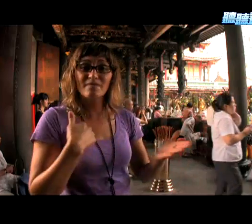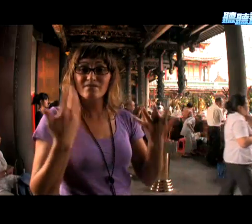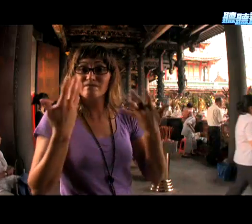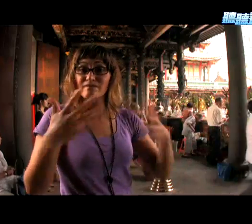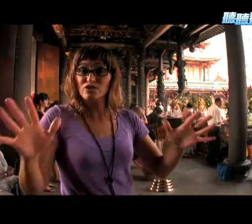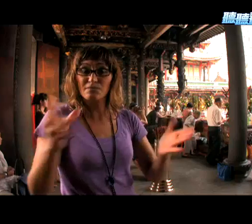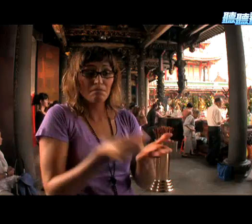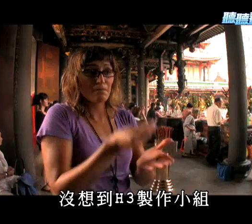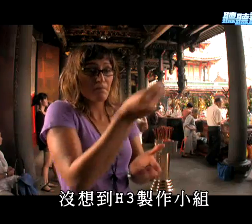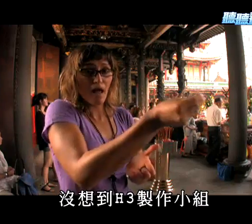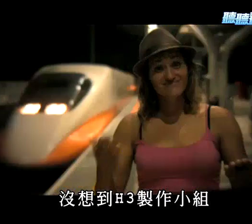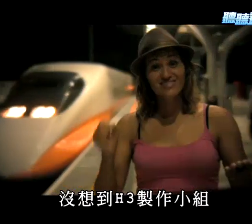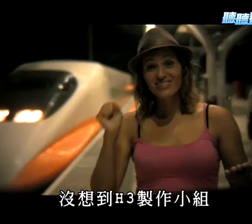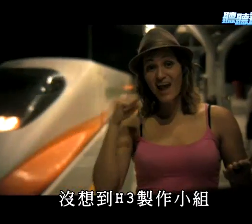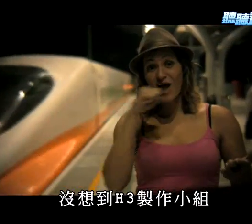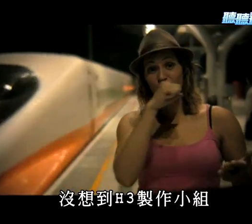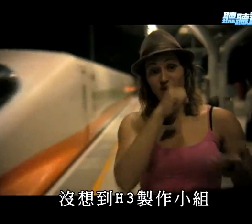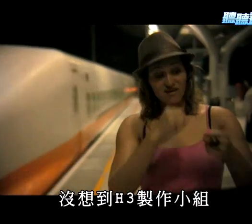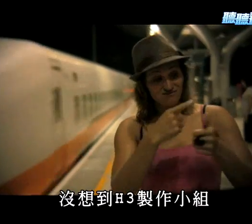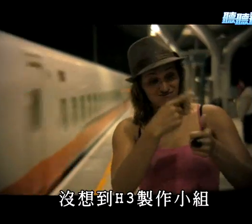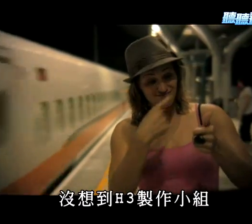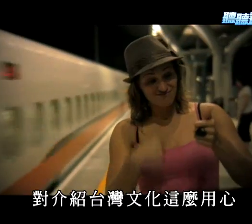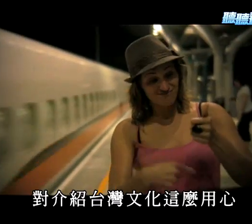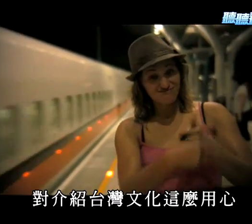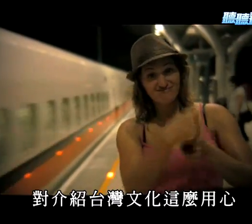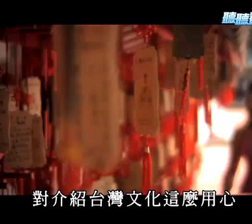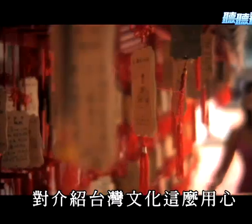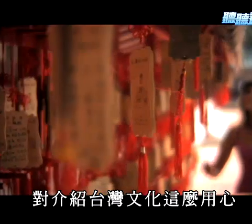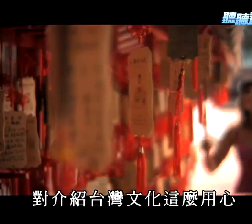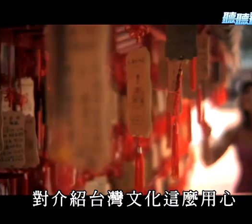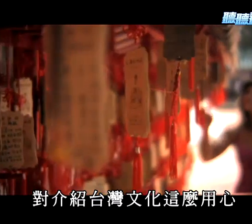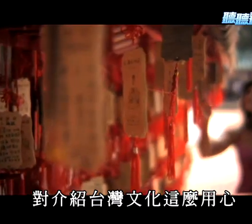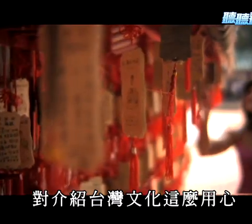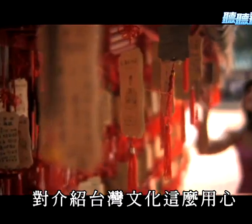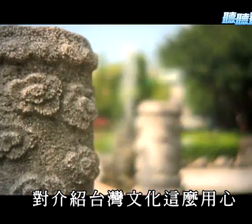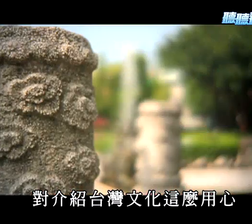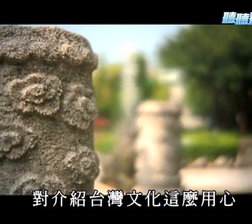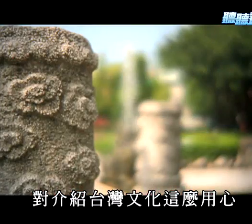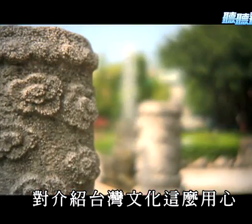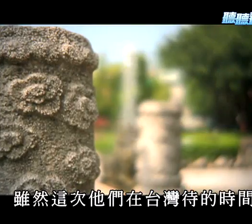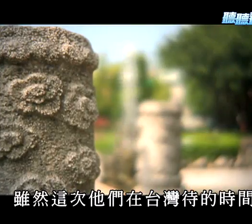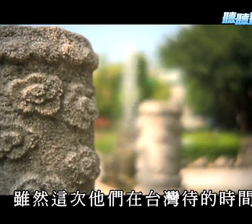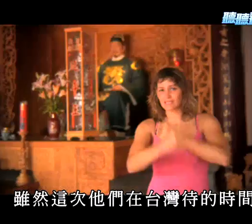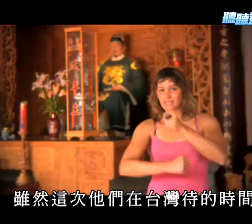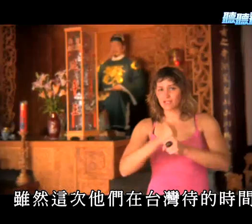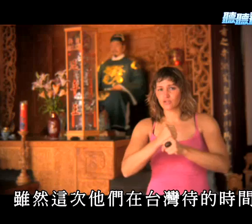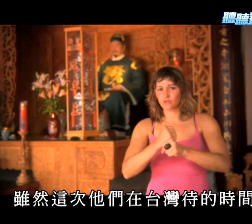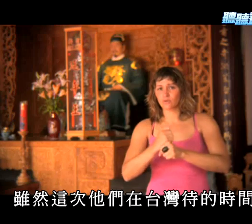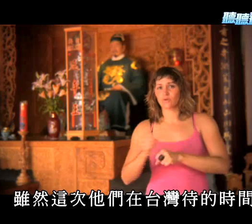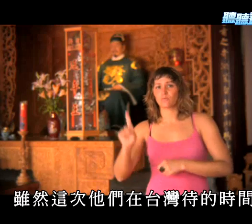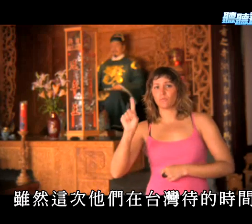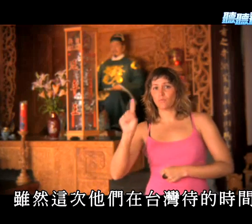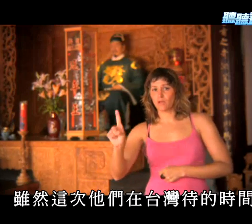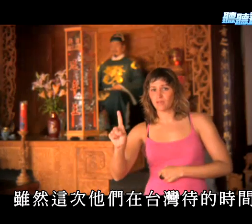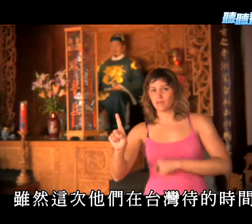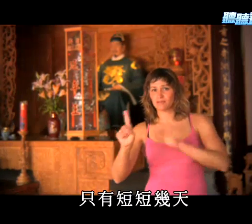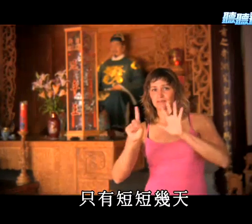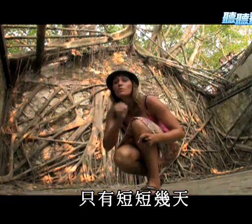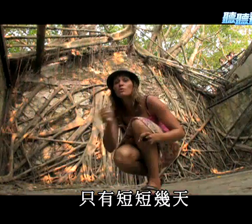哇哦，没想到 H3 制作小组对介绍台湾文化这么用心。虽然这次他们在台湾待的时间只有短短几